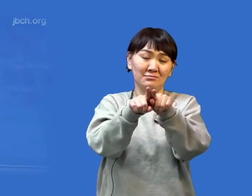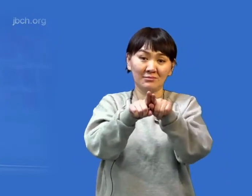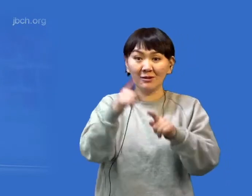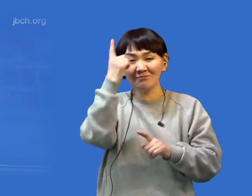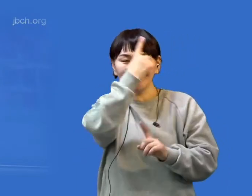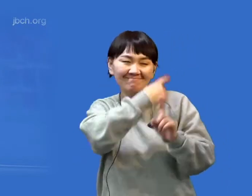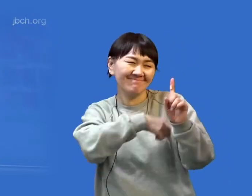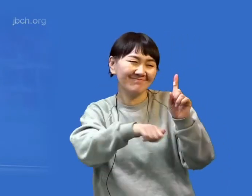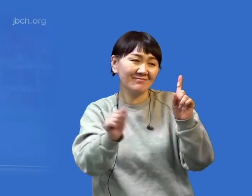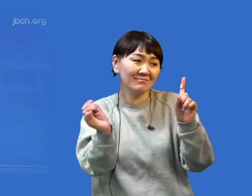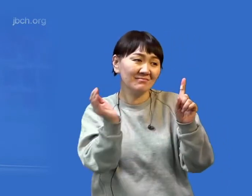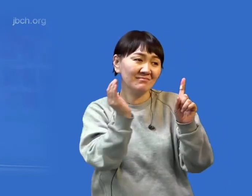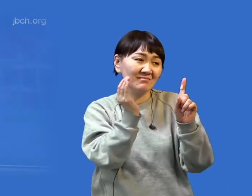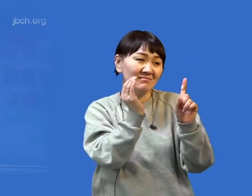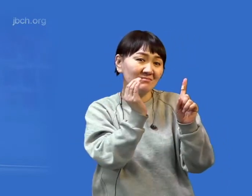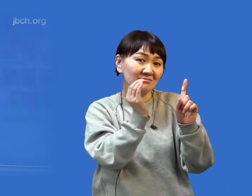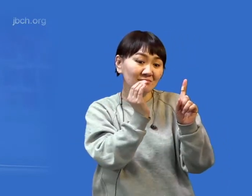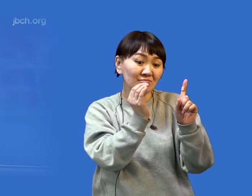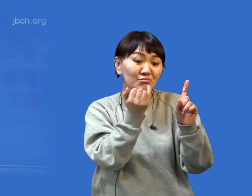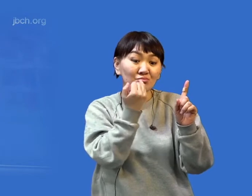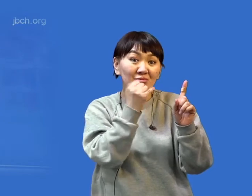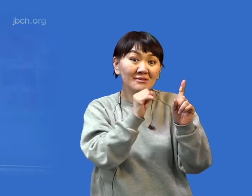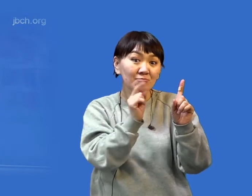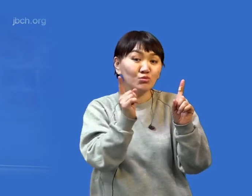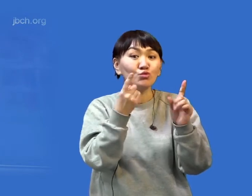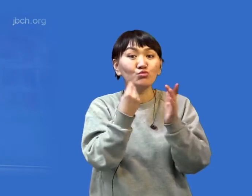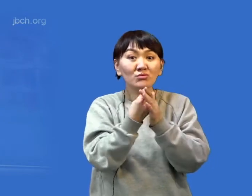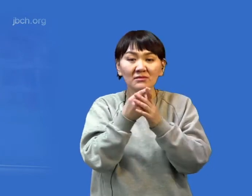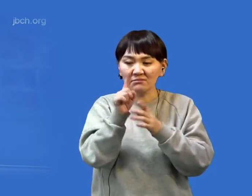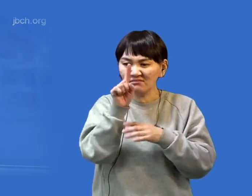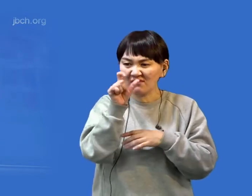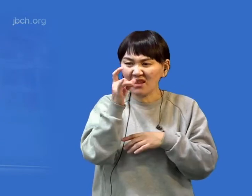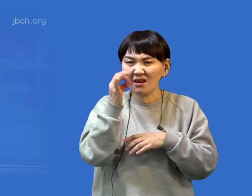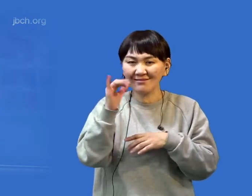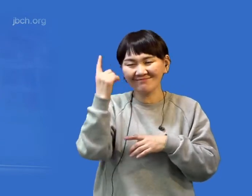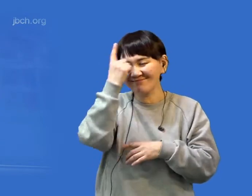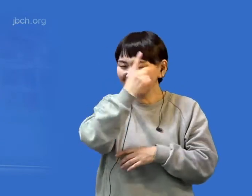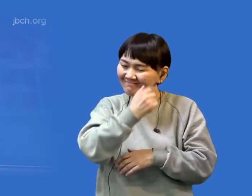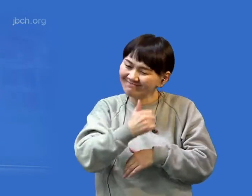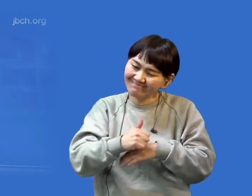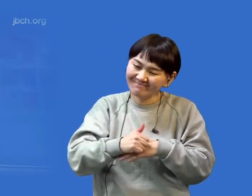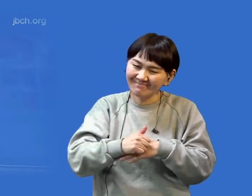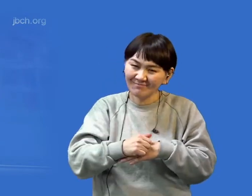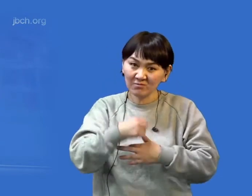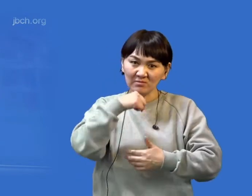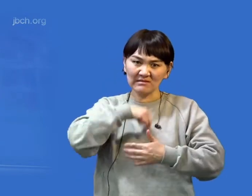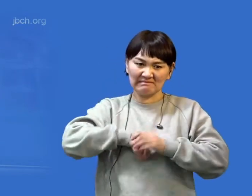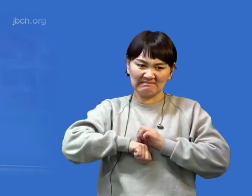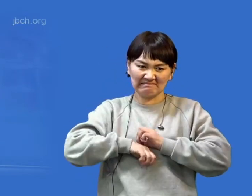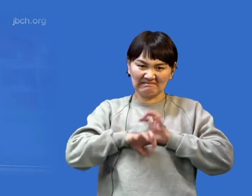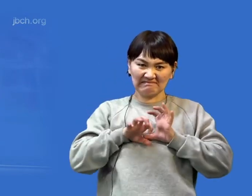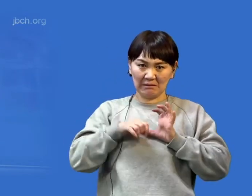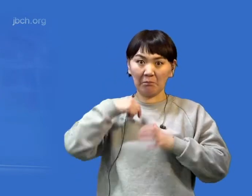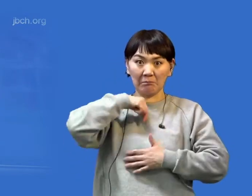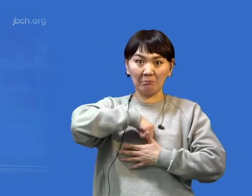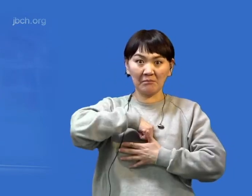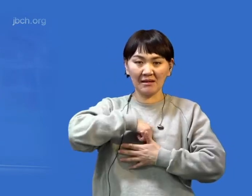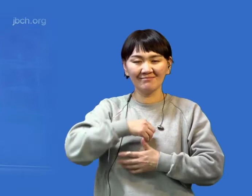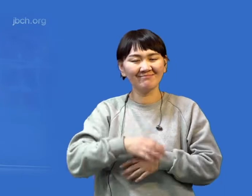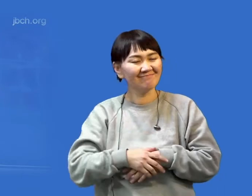хэрцгий явах юм аа. Гүү бүр нэг догшин зэрлэг юм шиг юм хүний дотор нуугдчихсан байна. Үр аамир